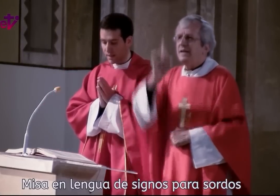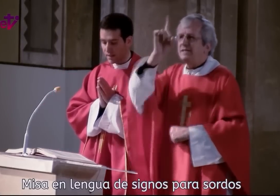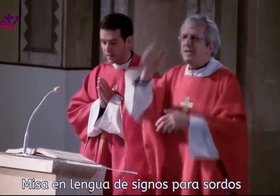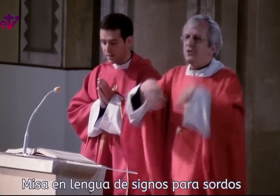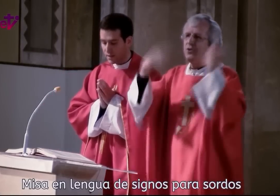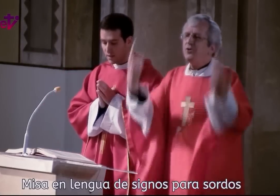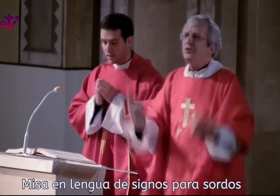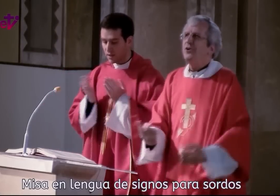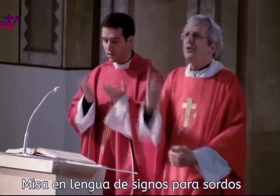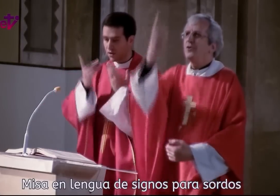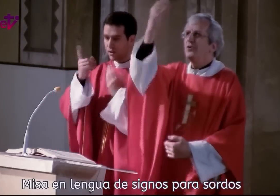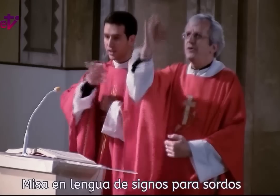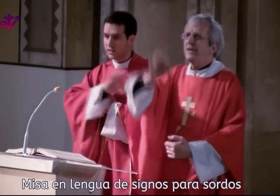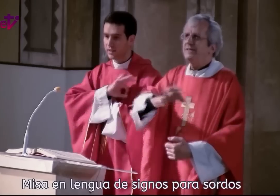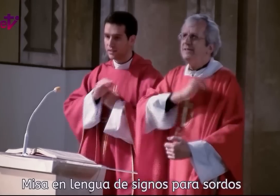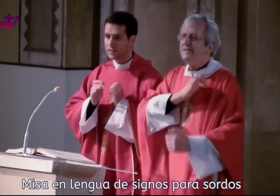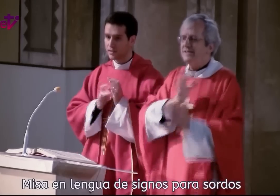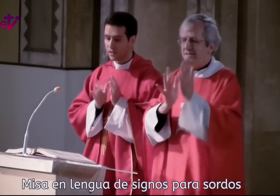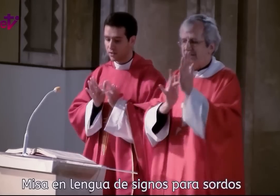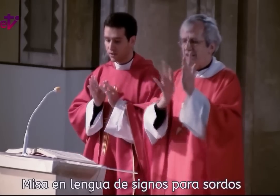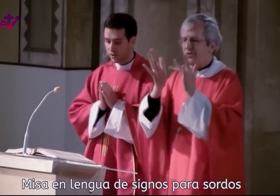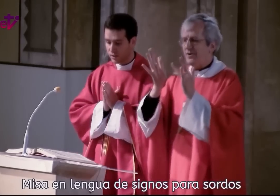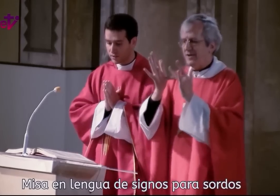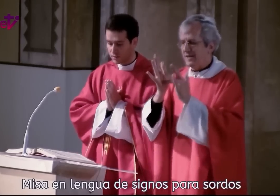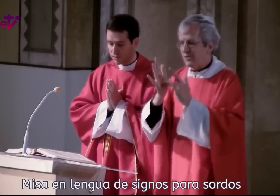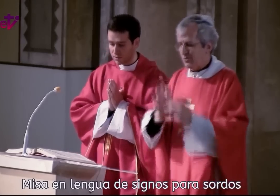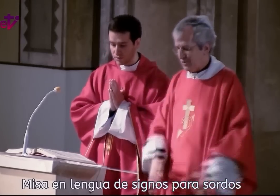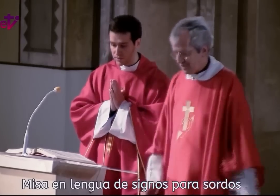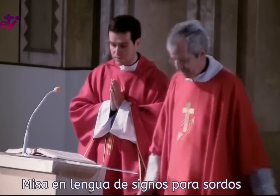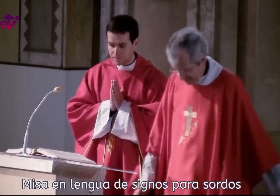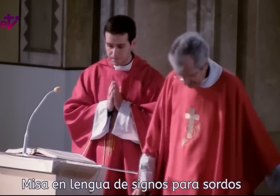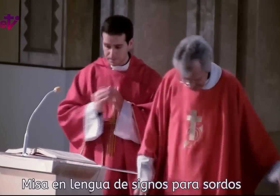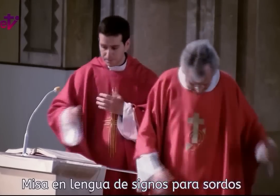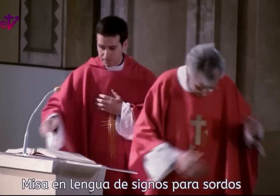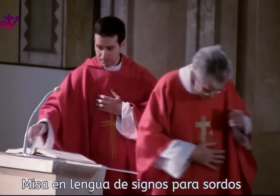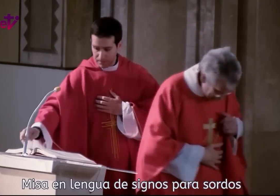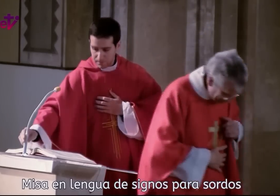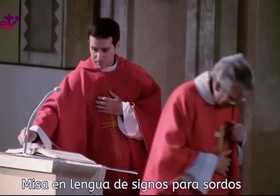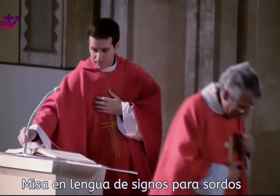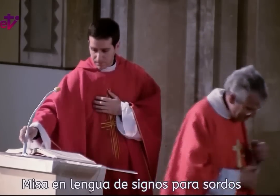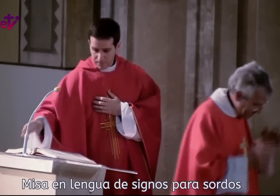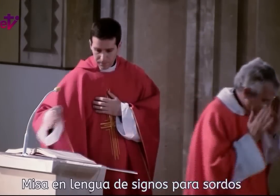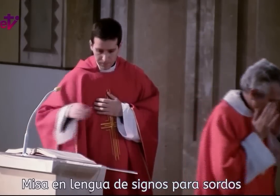Palabra del Señor, gloria a ti, Señor Jesús.